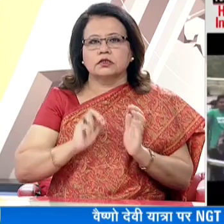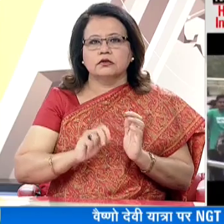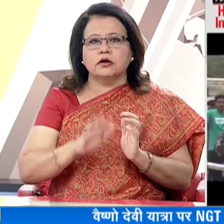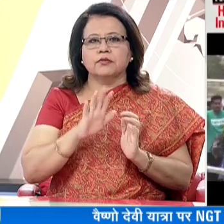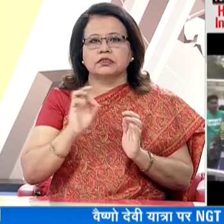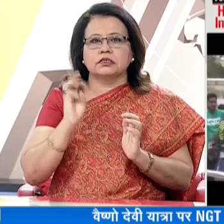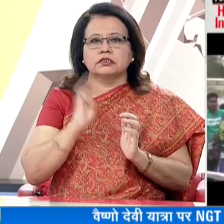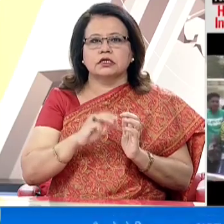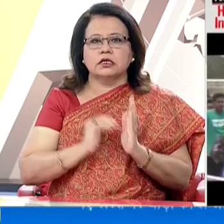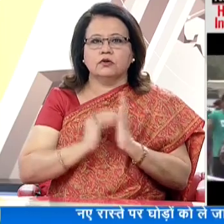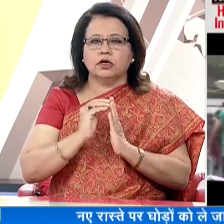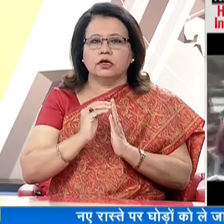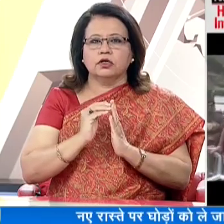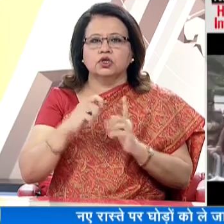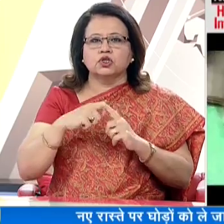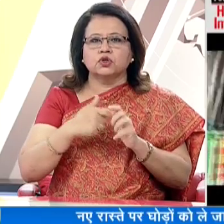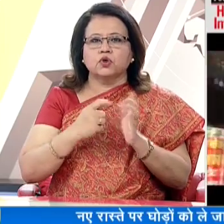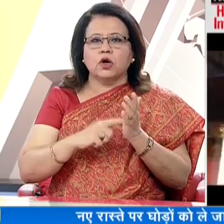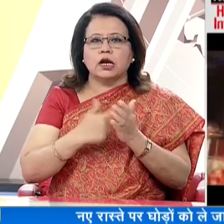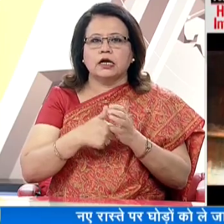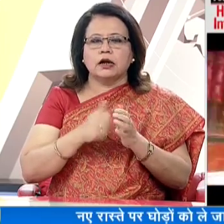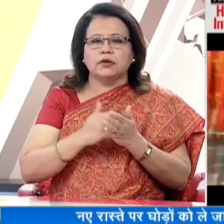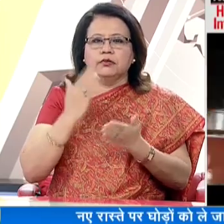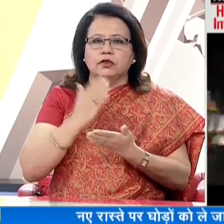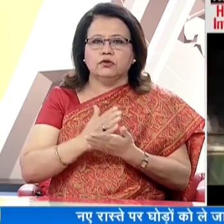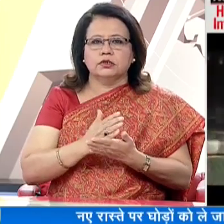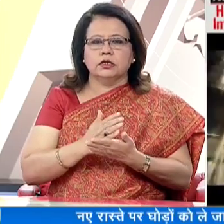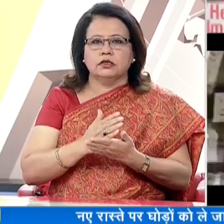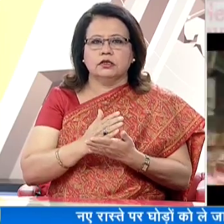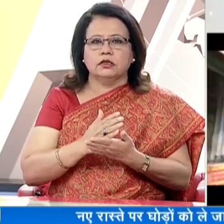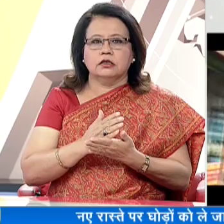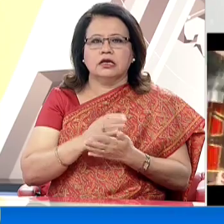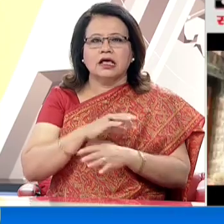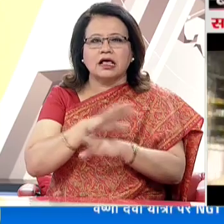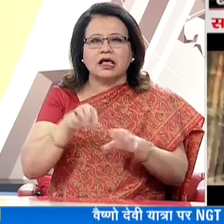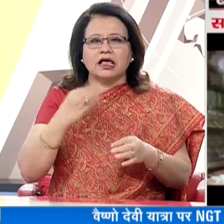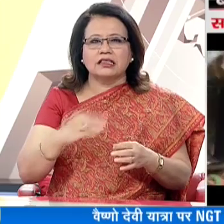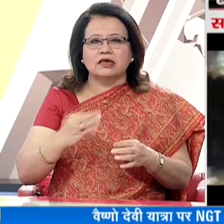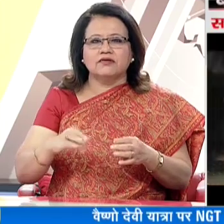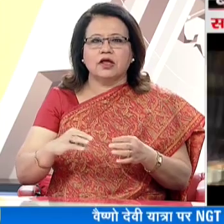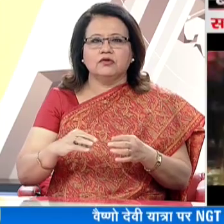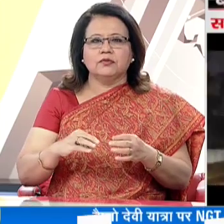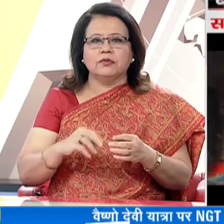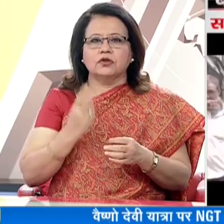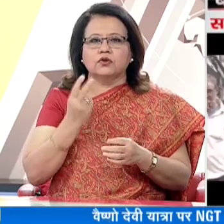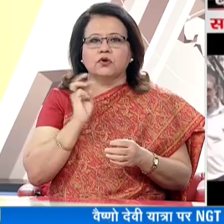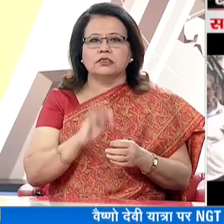श्रद्धालु 50,000 से ज्यादा हुए तो कटरा में भी रोके जाएंगे। गंदगी फैलाने वालों पर